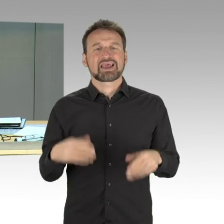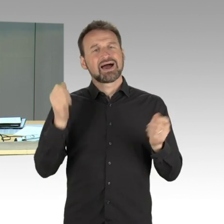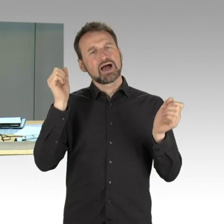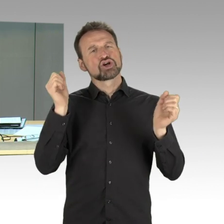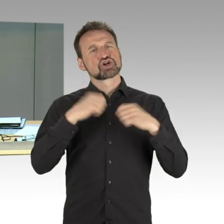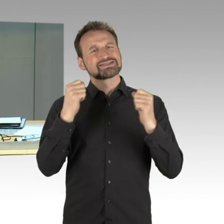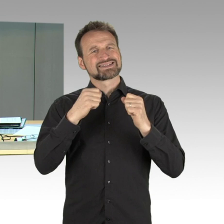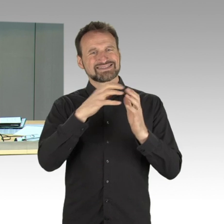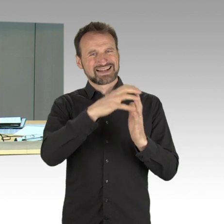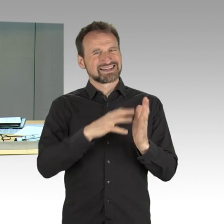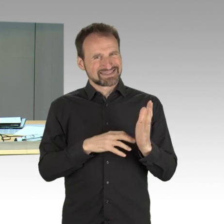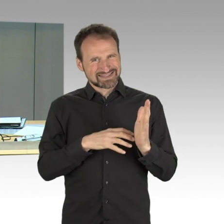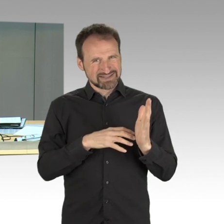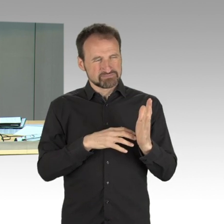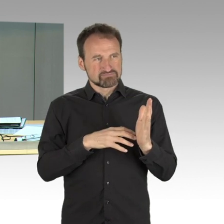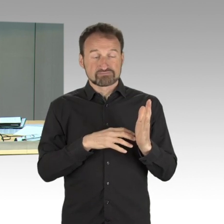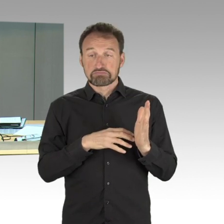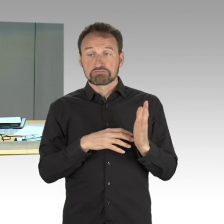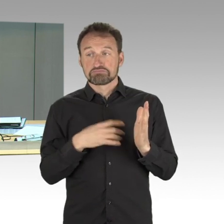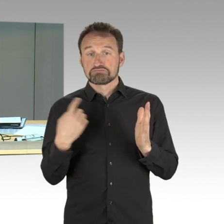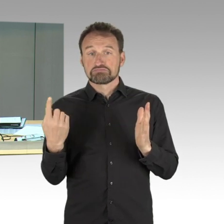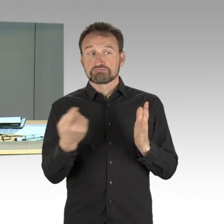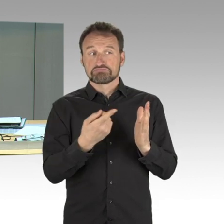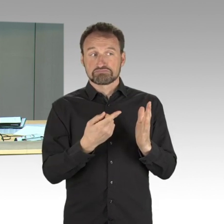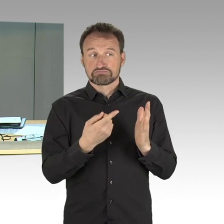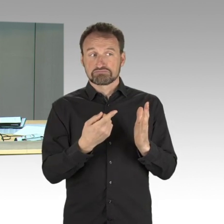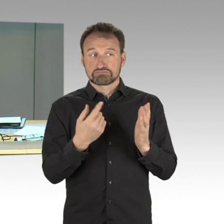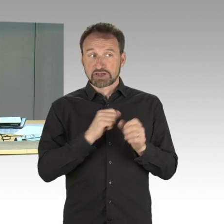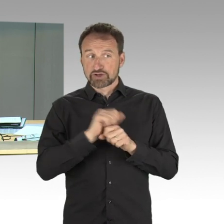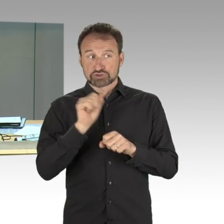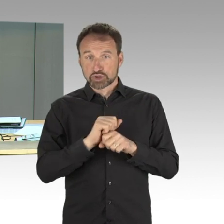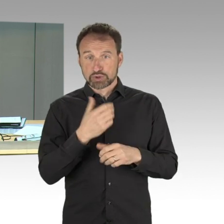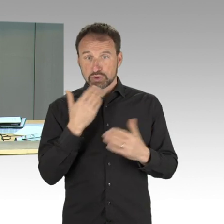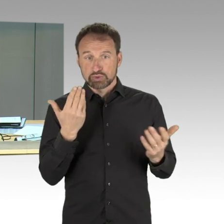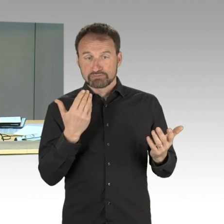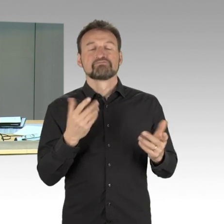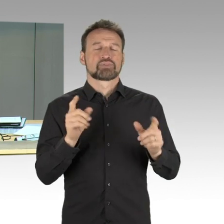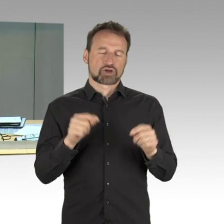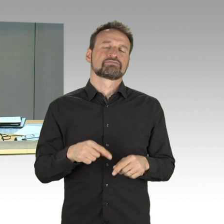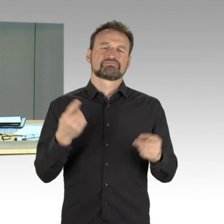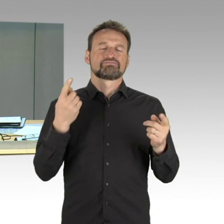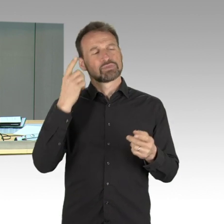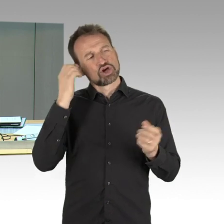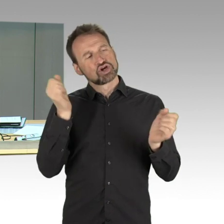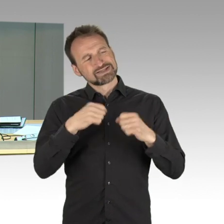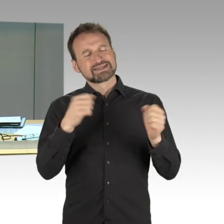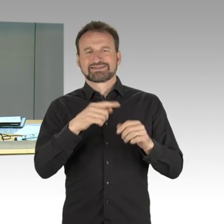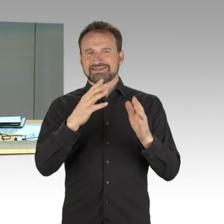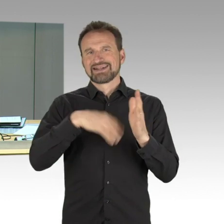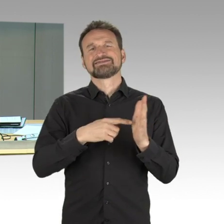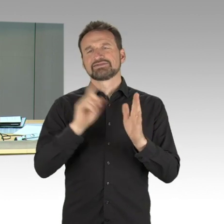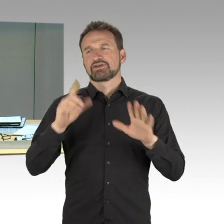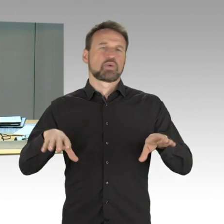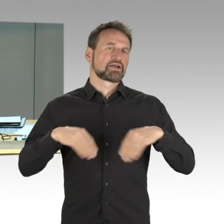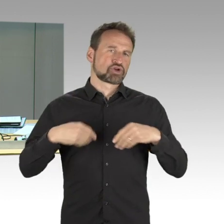dass dazu kein Widerspruch erfolgt. Damit ist auch die Konsensliste somit angenommen. Schließlich darf ich Ihnen noch die Entschuldigung